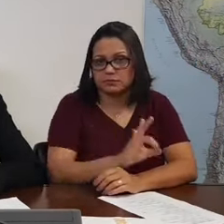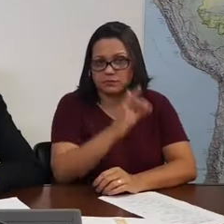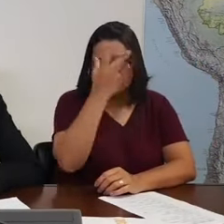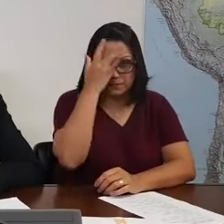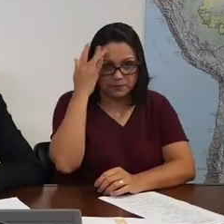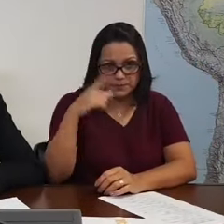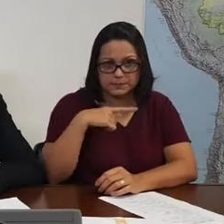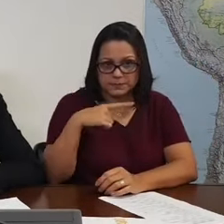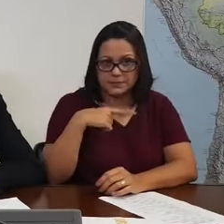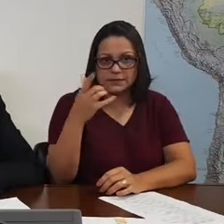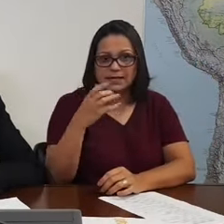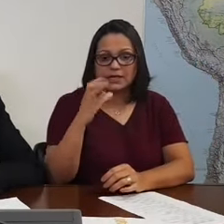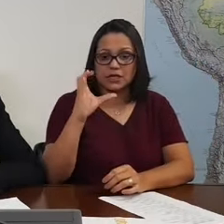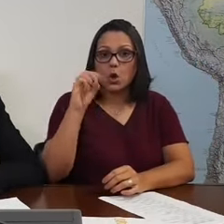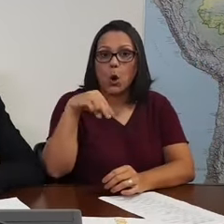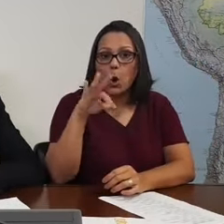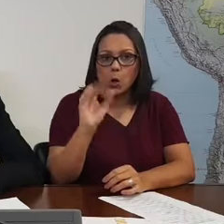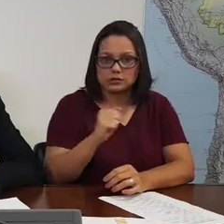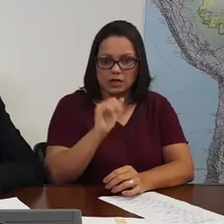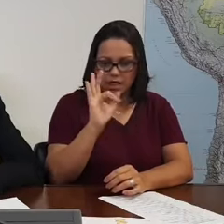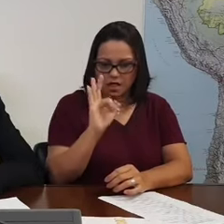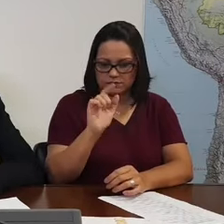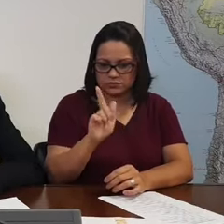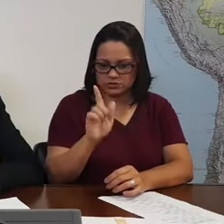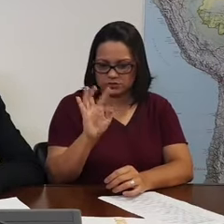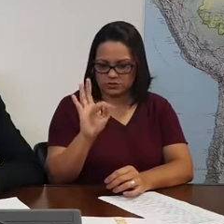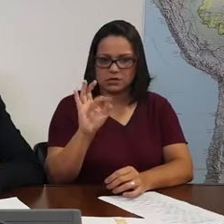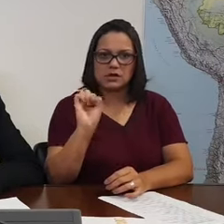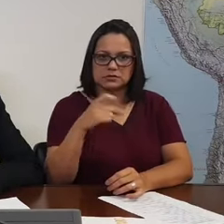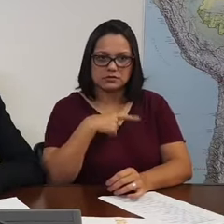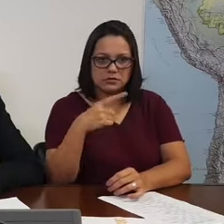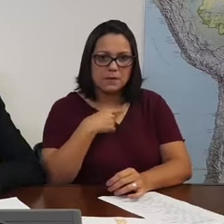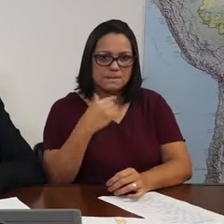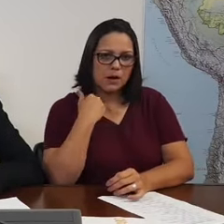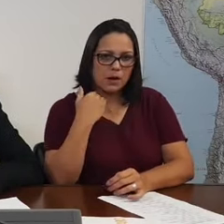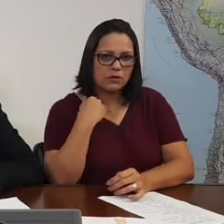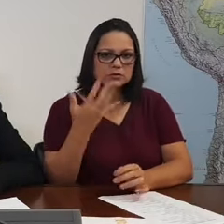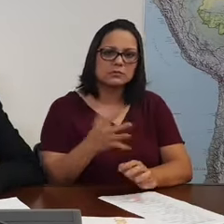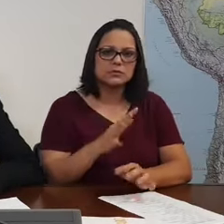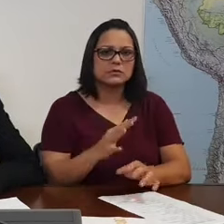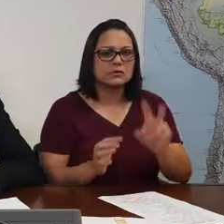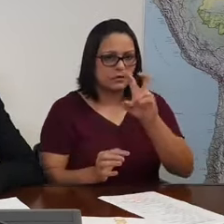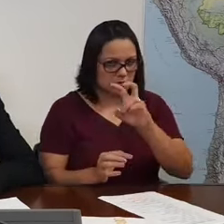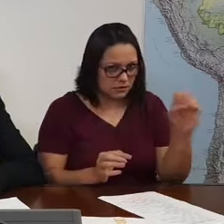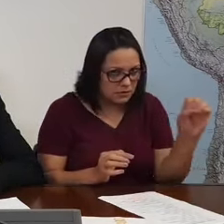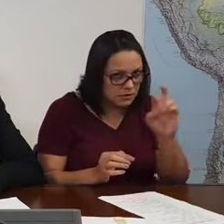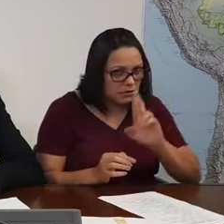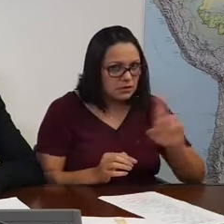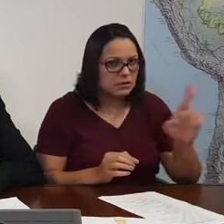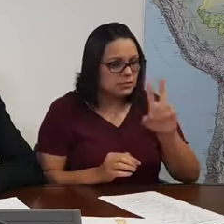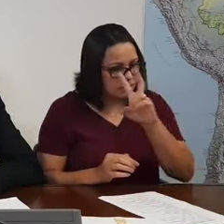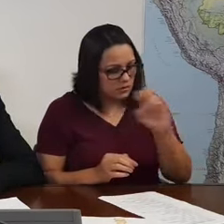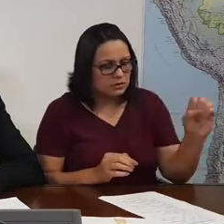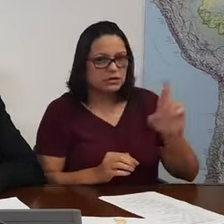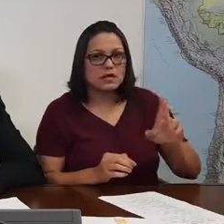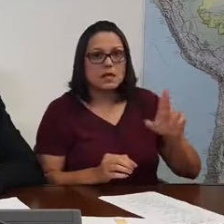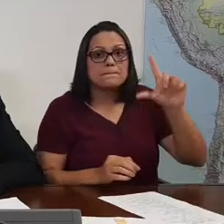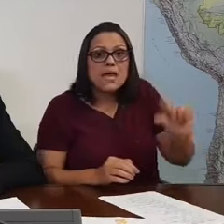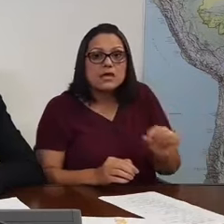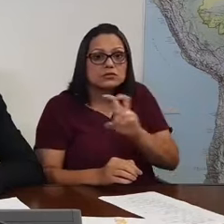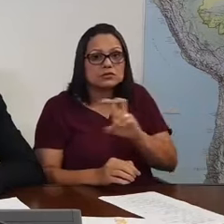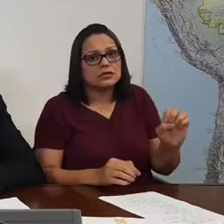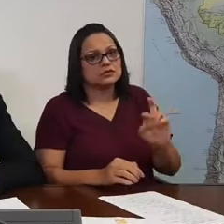tem uma conta aí no FGTS, por volta de 80%, tem R$500, tem menos de R$500 em